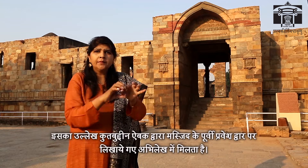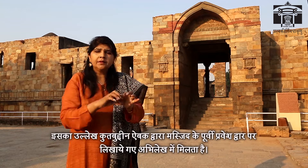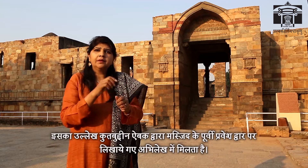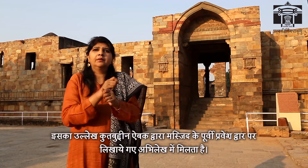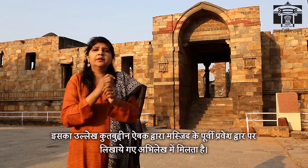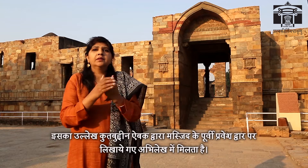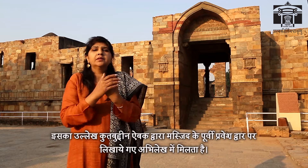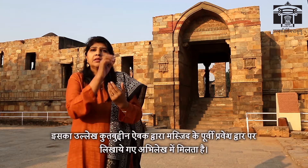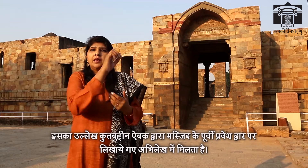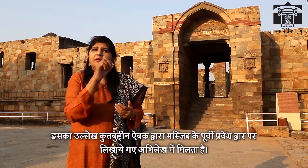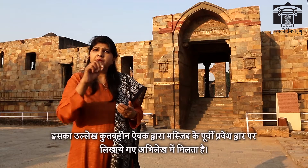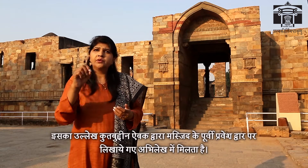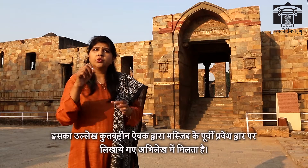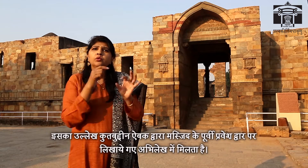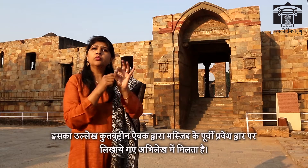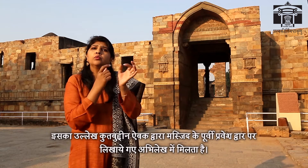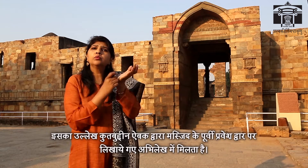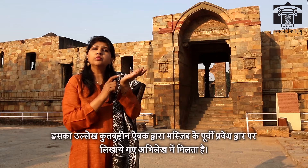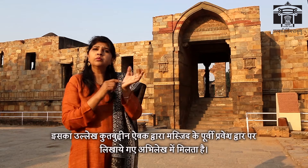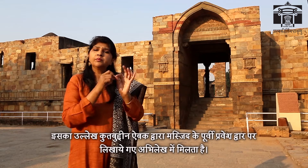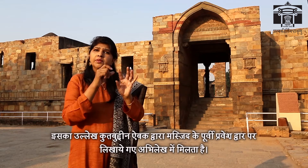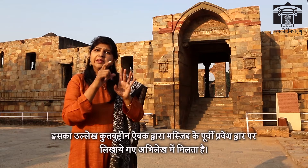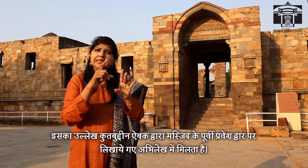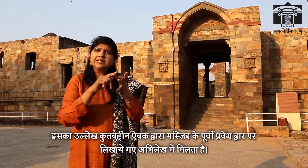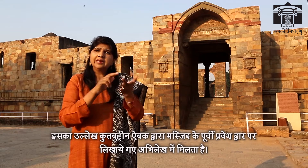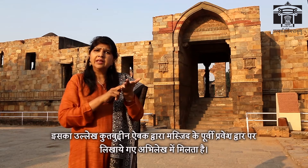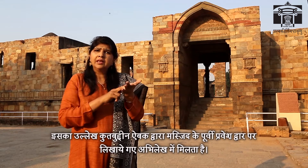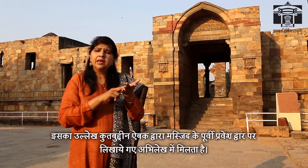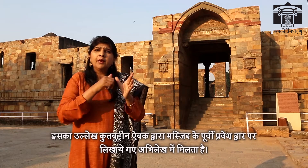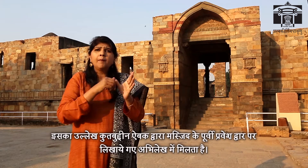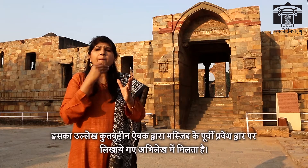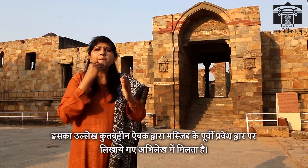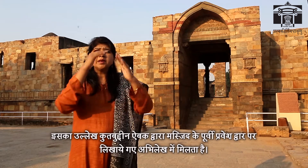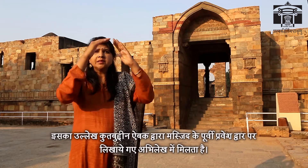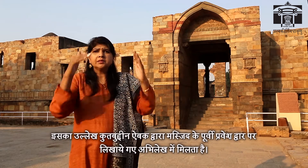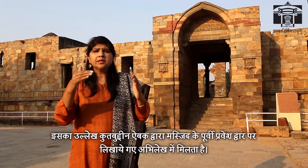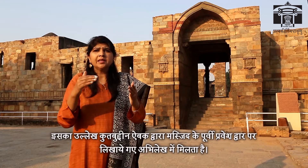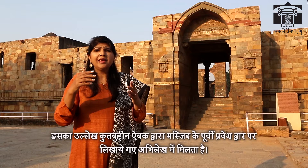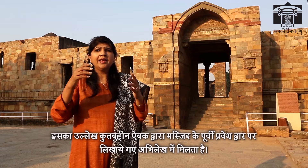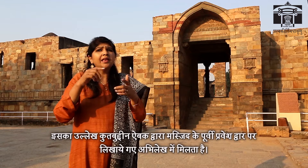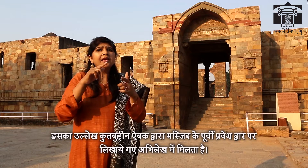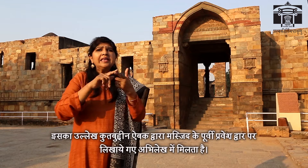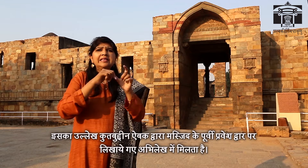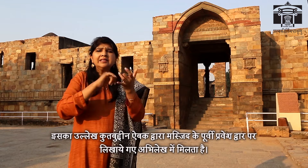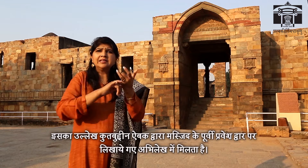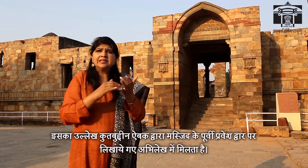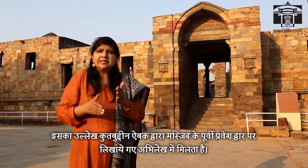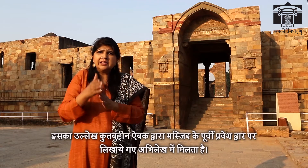उल्लेख कुतुबुद्दीन ऐबक द्वारा मस्जिद के पूर्वी प्रवेश द्वार पर लिखाए गए अभिलेख में मिलता